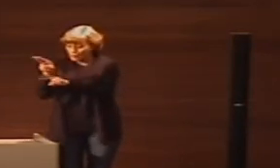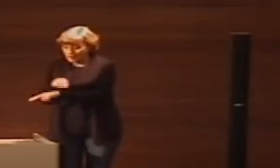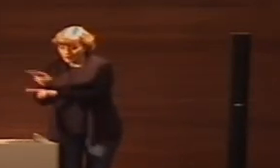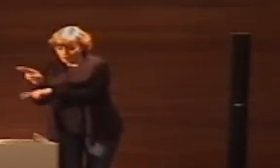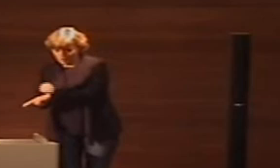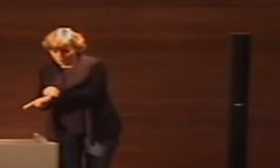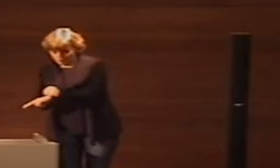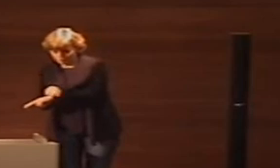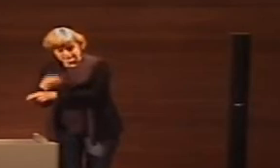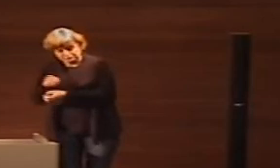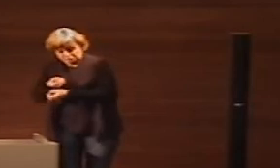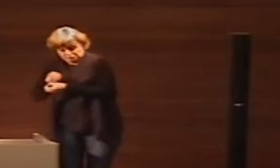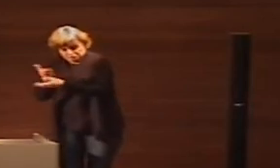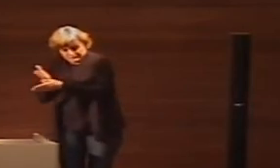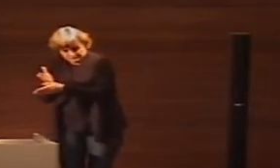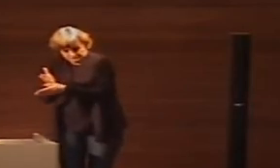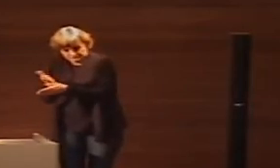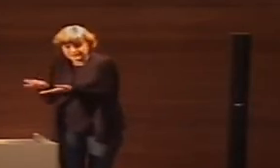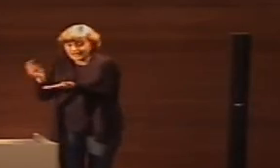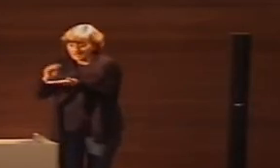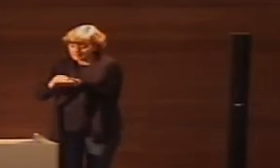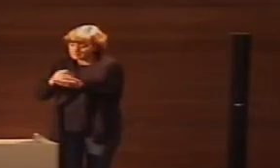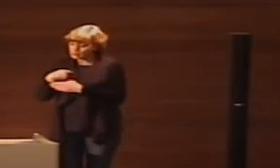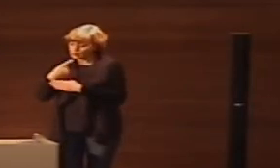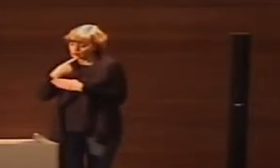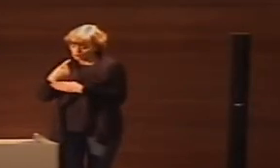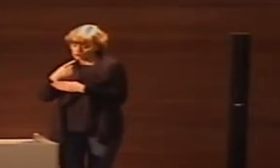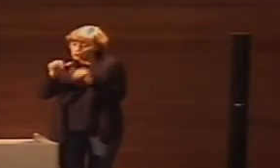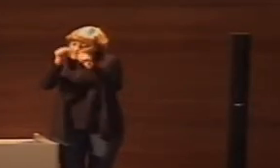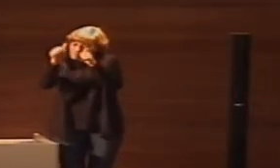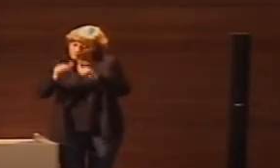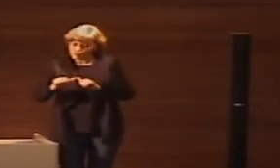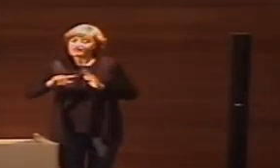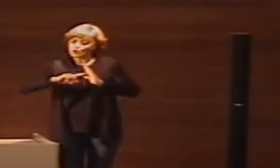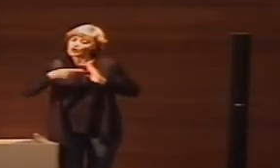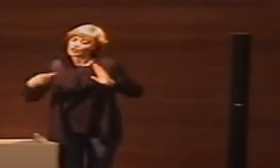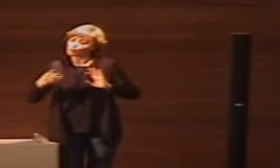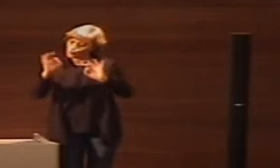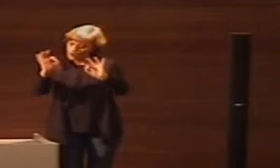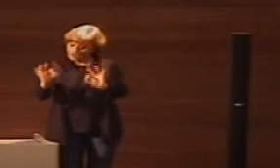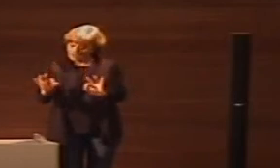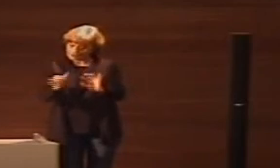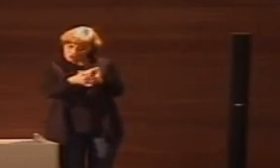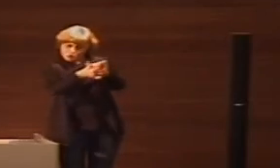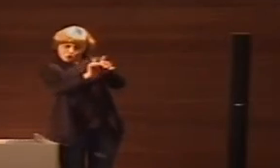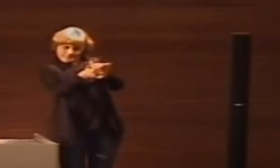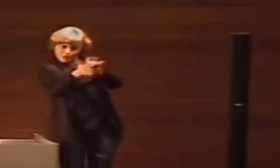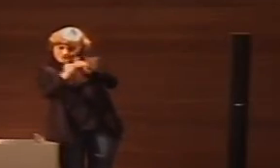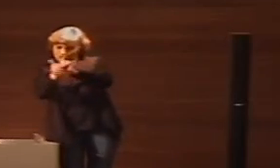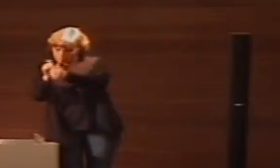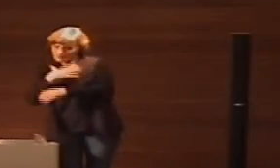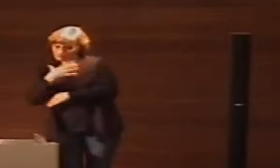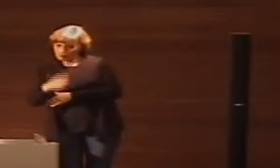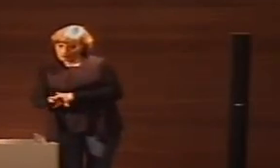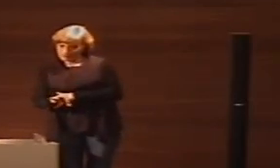Una vez, yo creo que es un modelo Guipúzcoa, para toda España, a nivel de porcentaje de reciclaje, porque